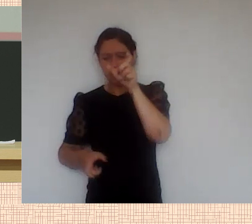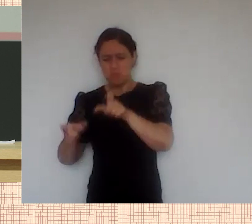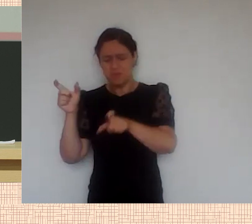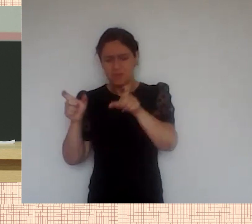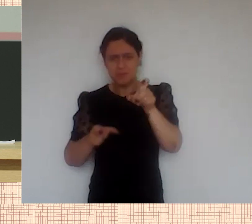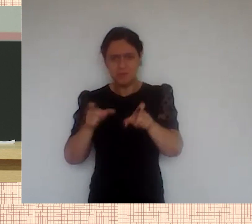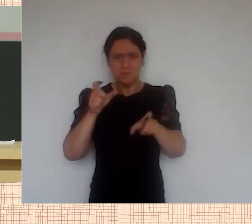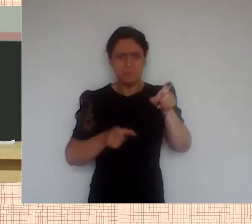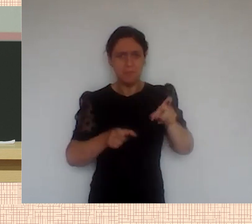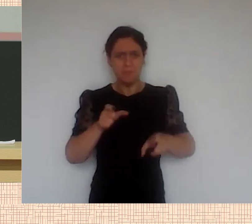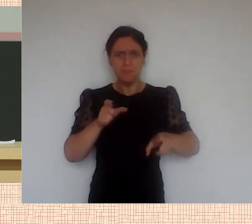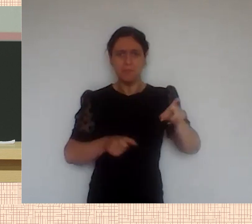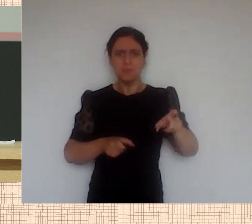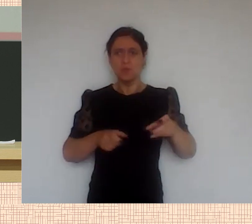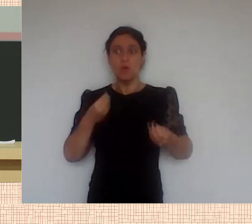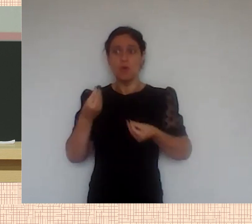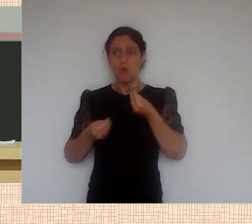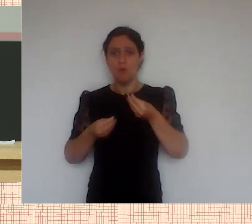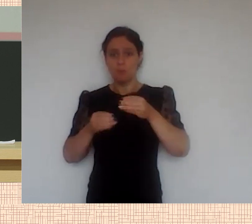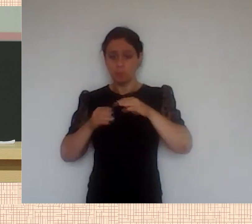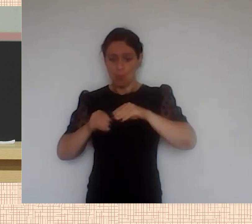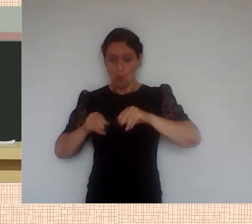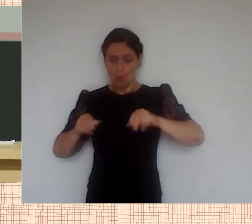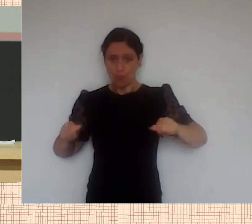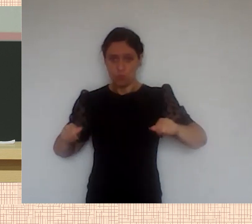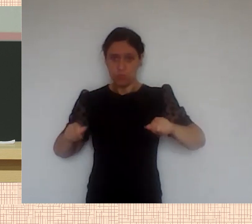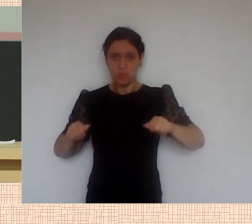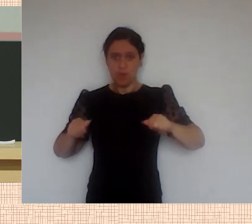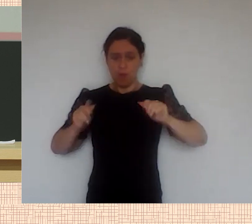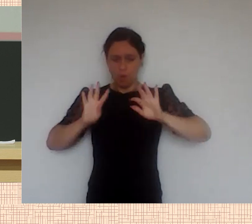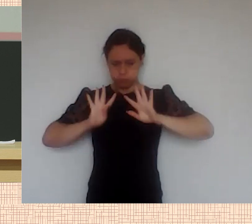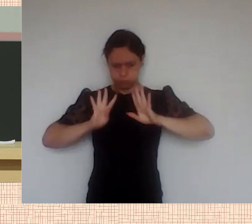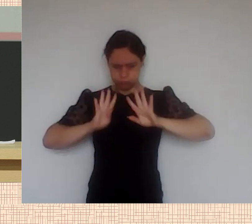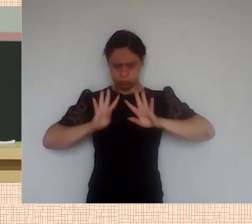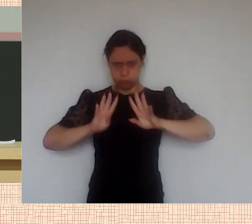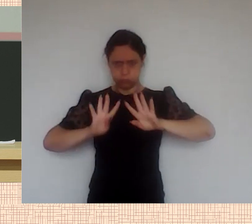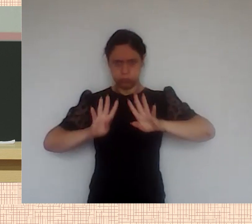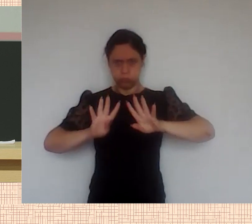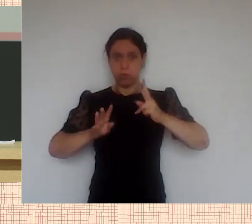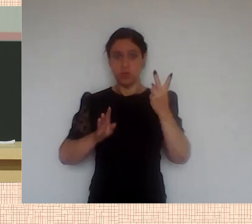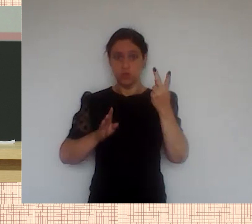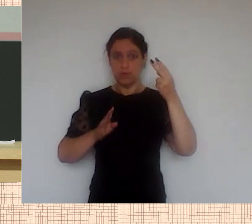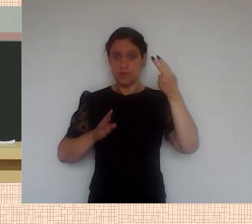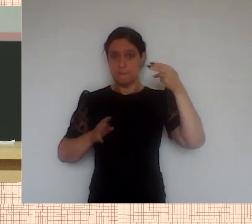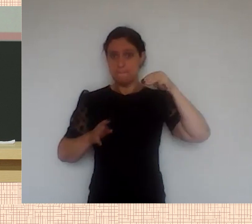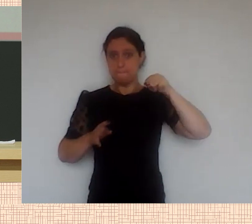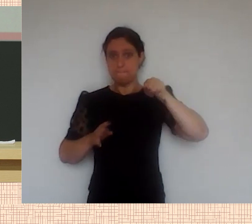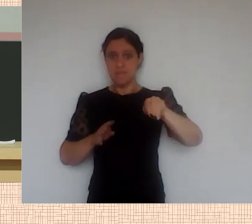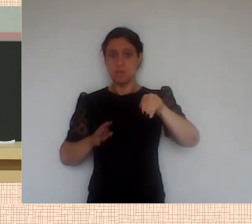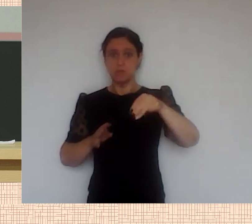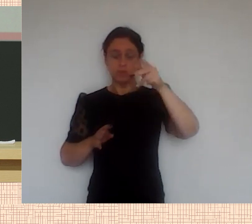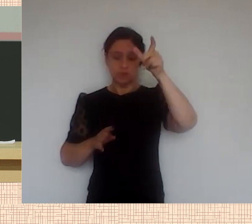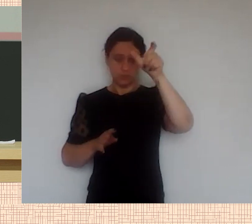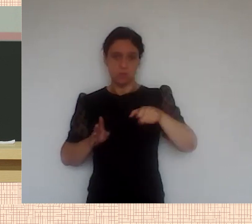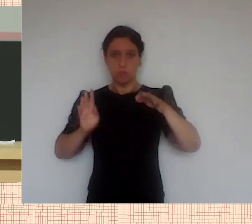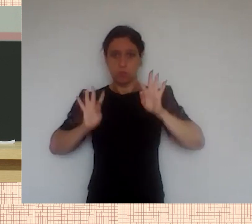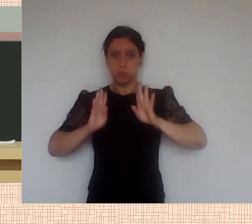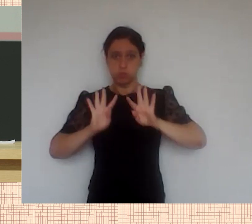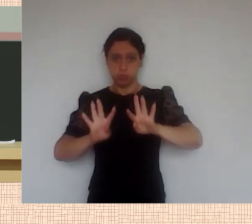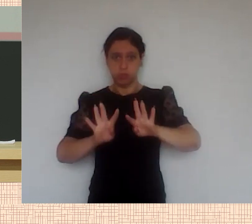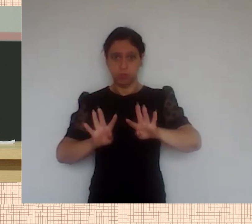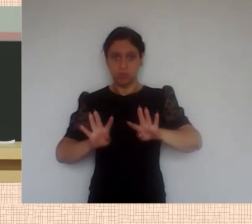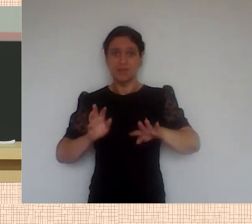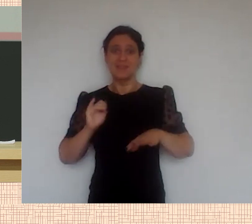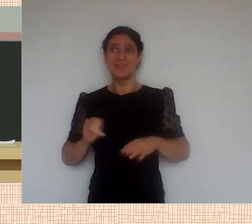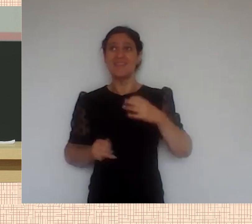uma viagem de nada com sua família, você já tem tanta confusão, né? Tanto planejamento, não é isso? Você